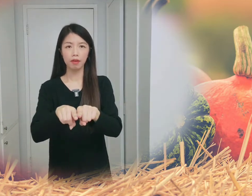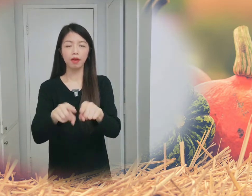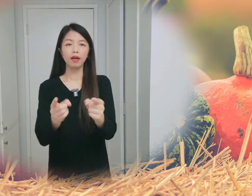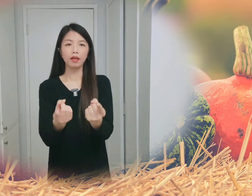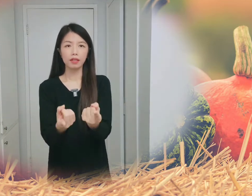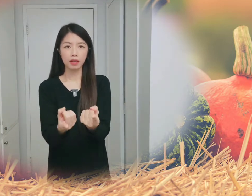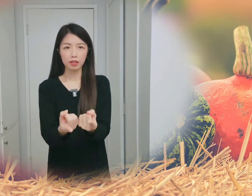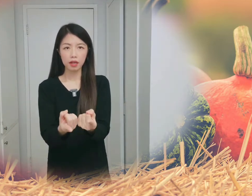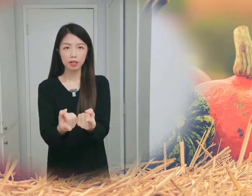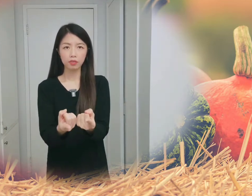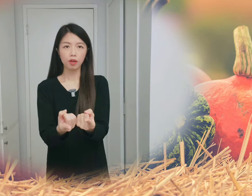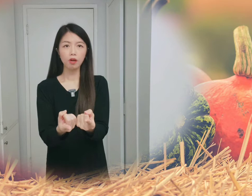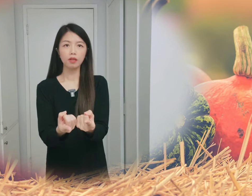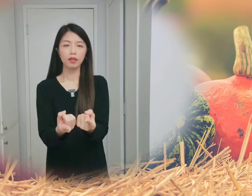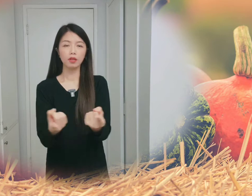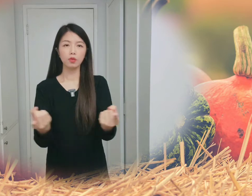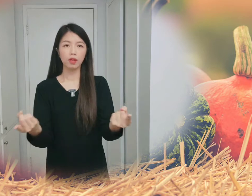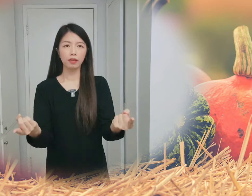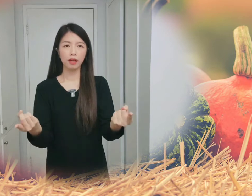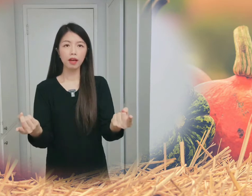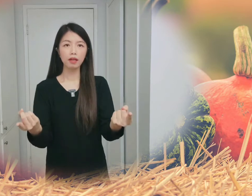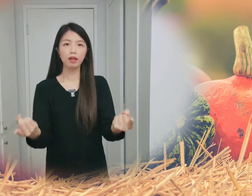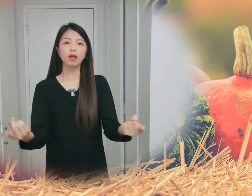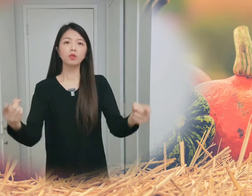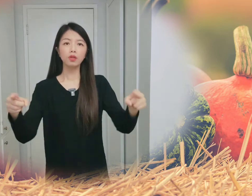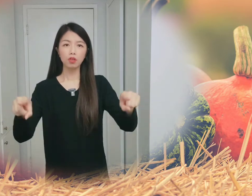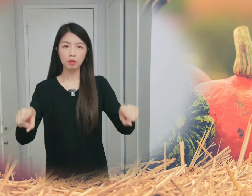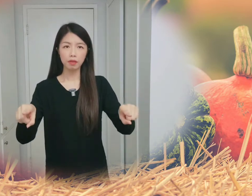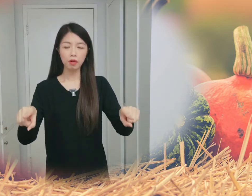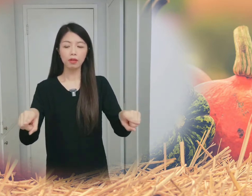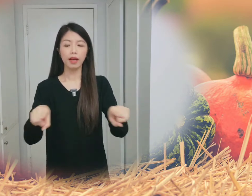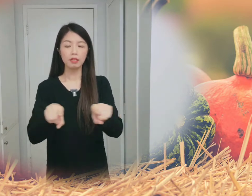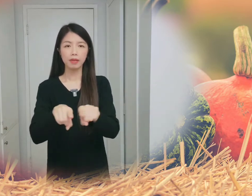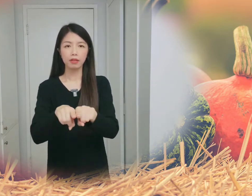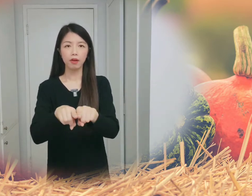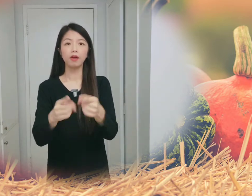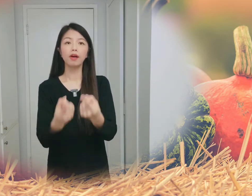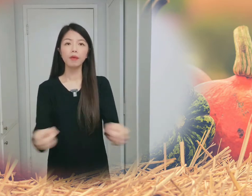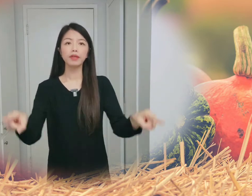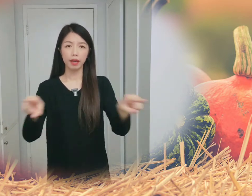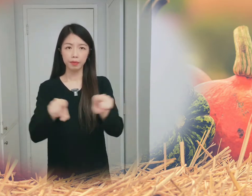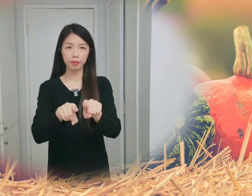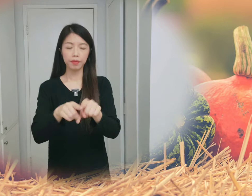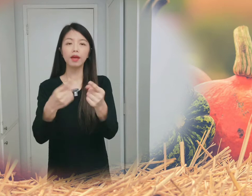돼요. 이 상태에서 시작하시고요. 양쪽으로 나갔다가 손을 뒤집어서 다시 만나는 거예요.